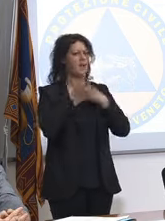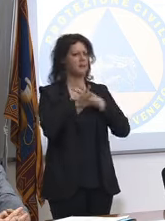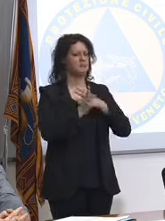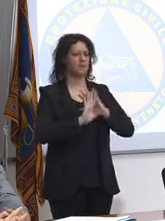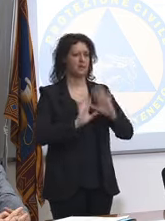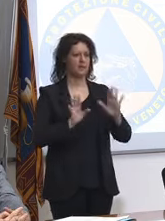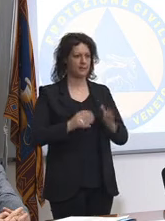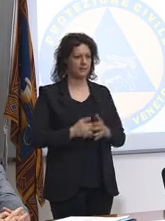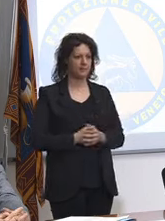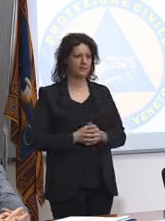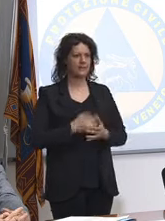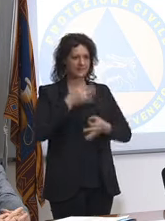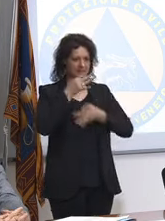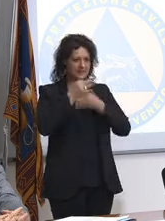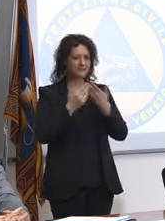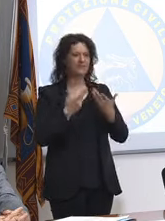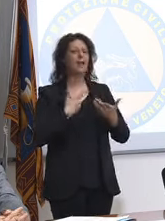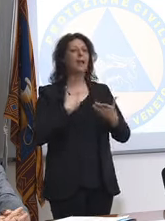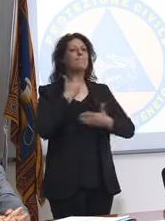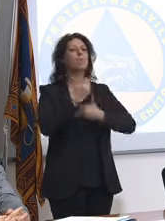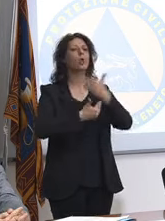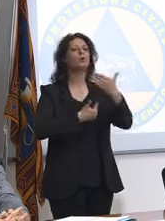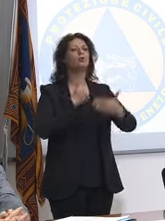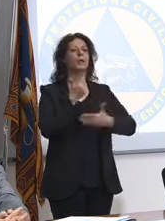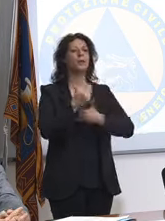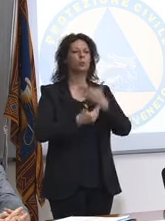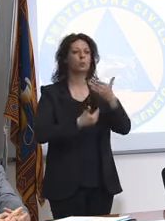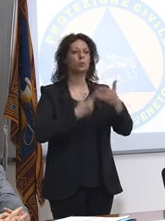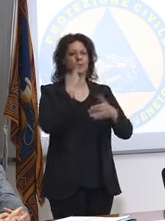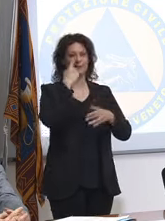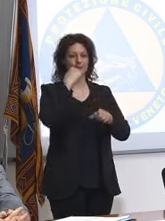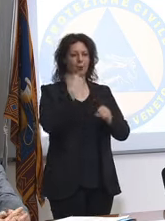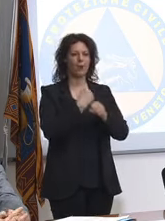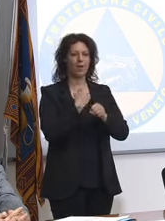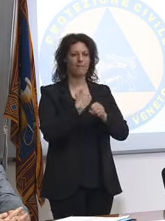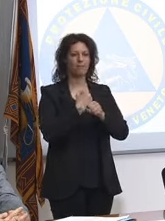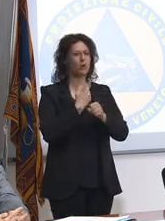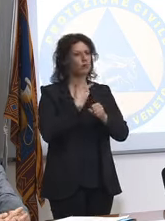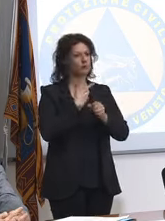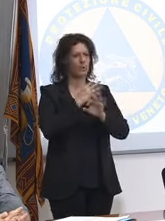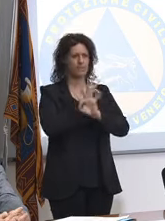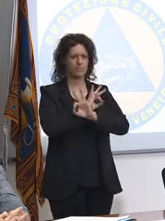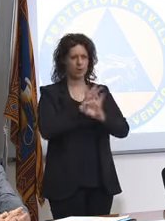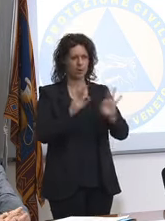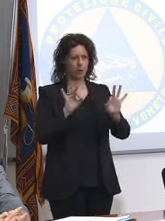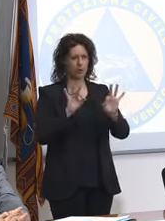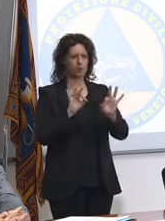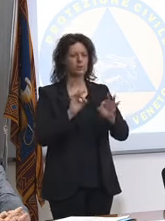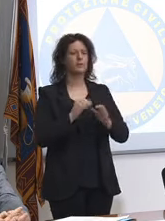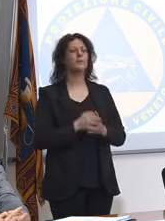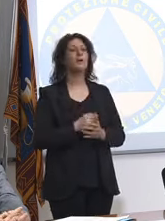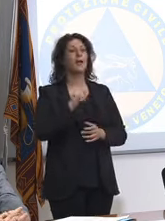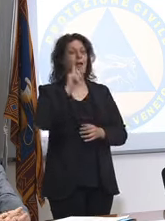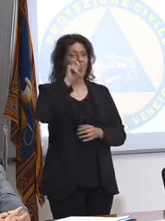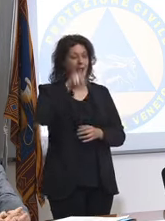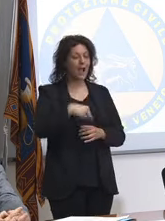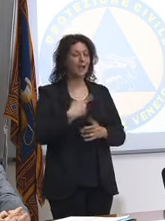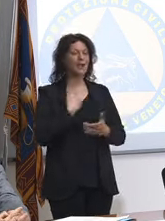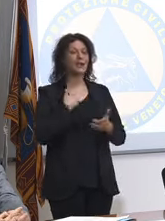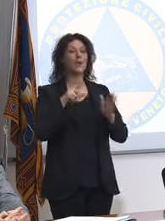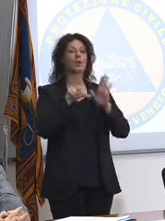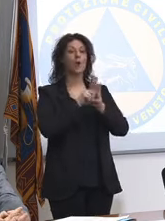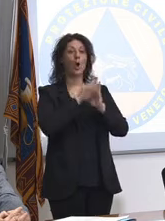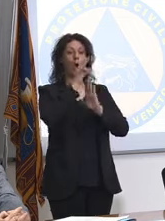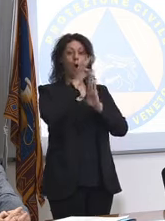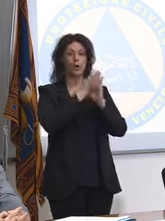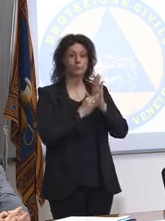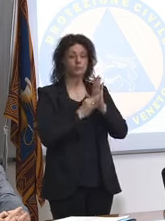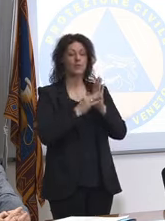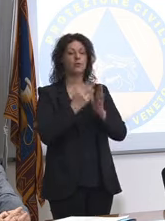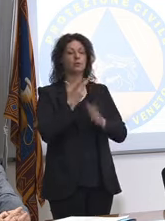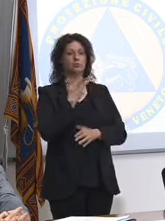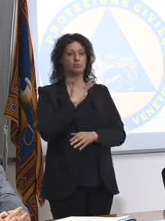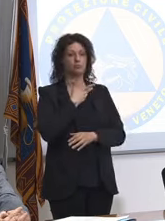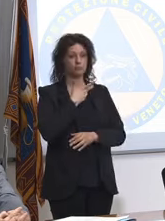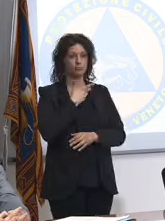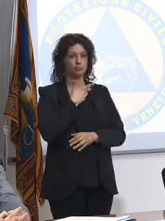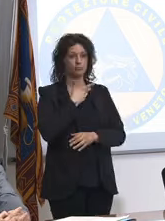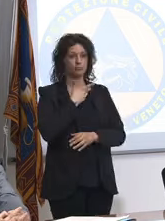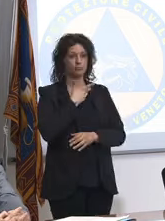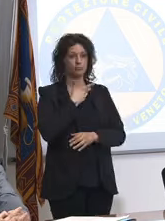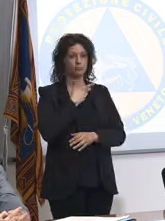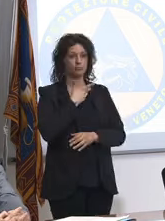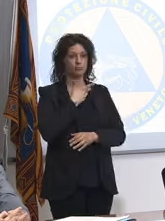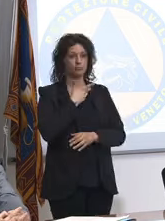le procedure operative ci sono tutte le note che noi ci siamo scambiate, anche quelle che ho appena citato,